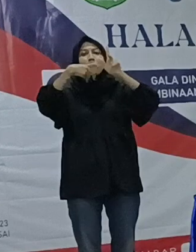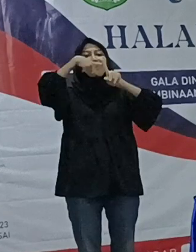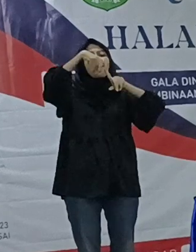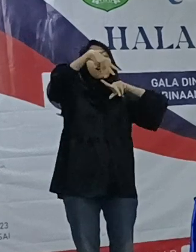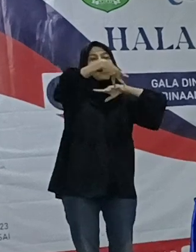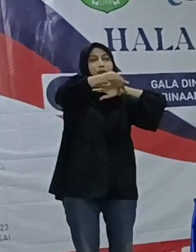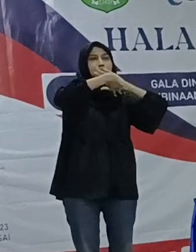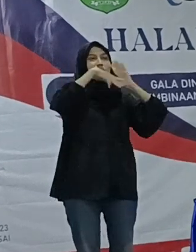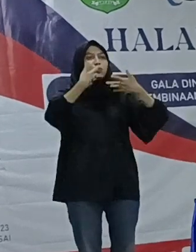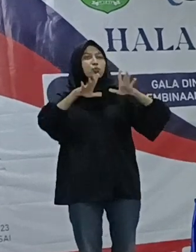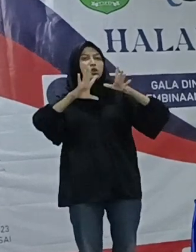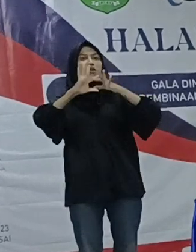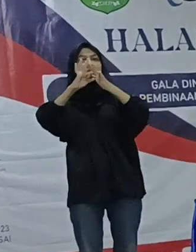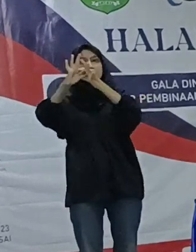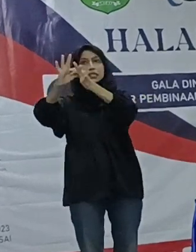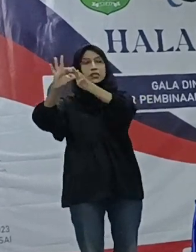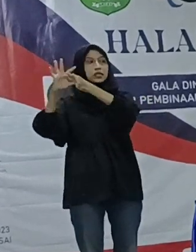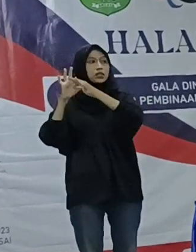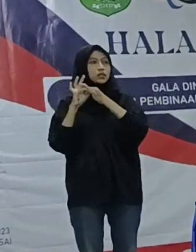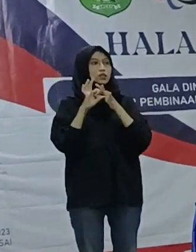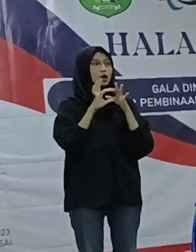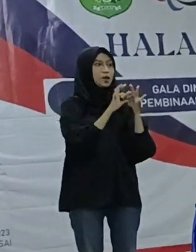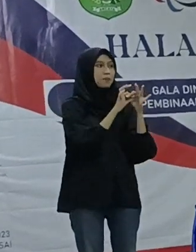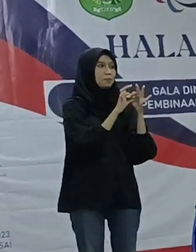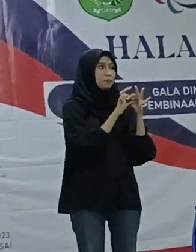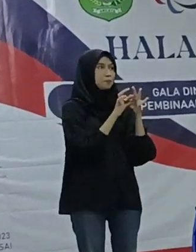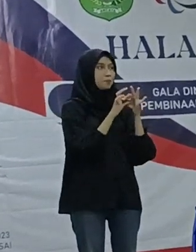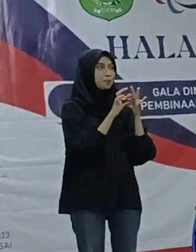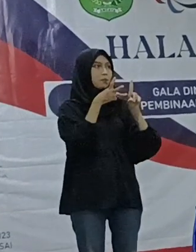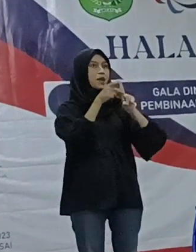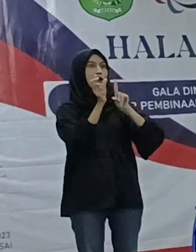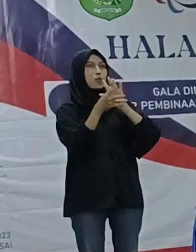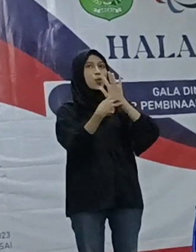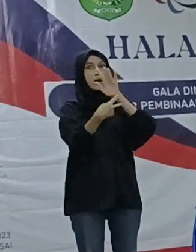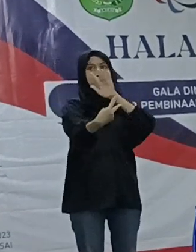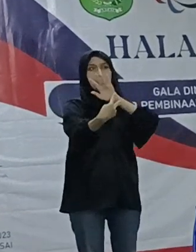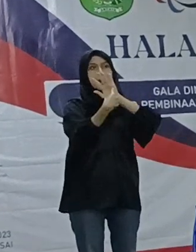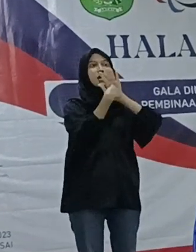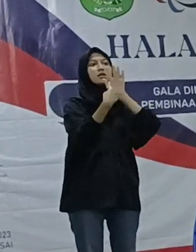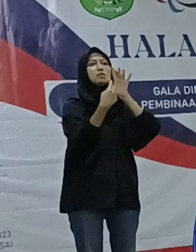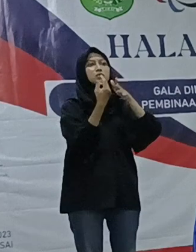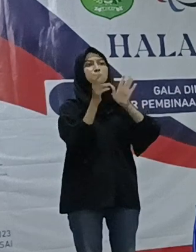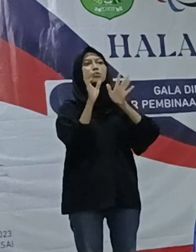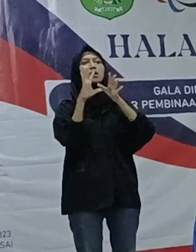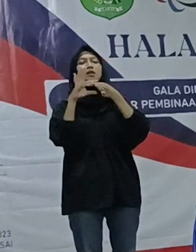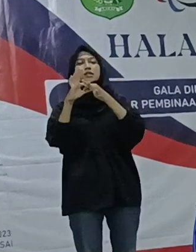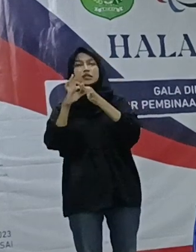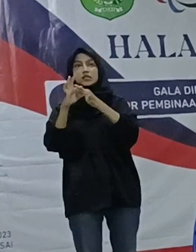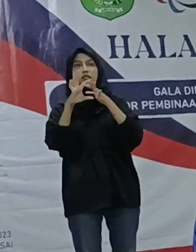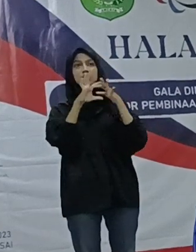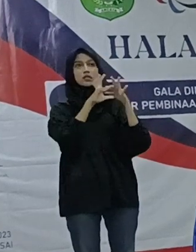kita sudah bekerja sama dengan beberapa BUMN dan